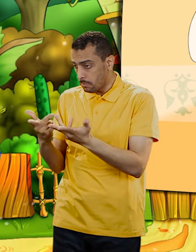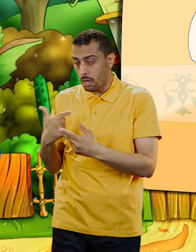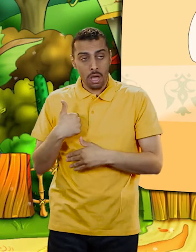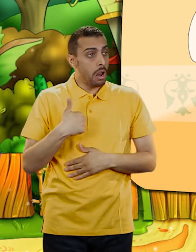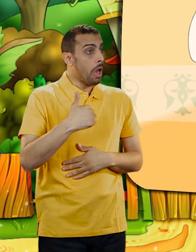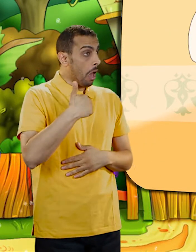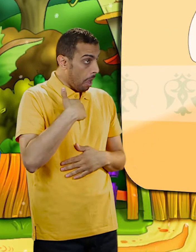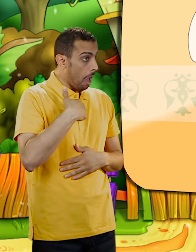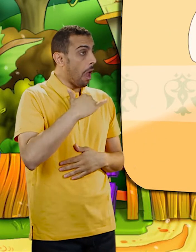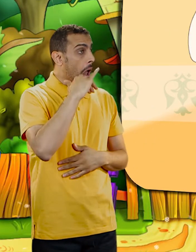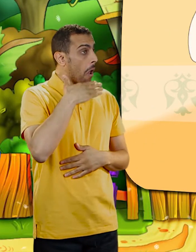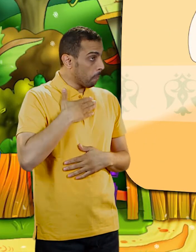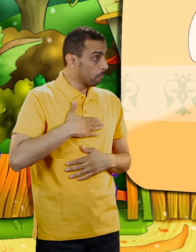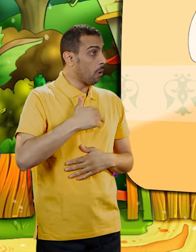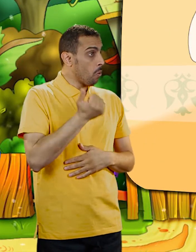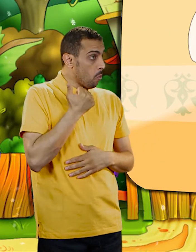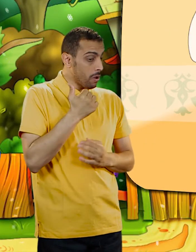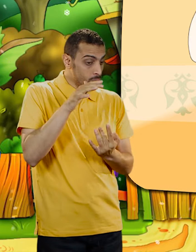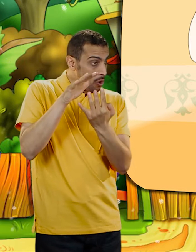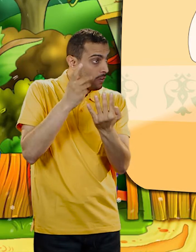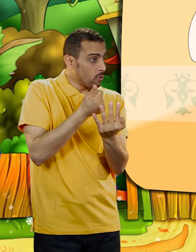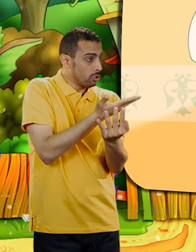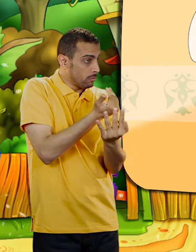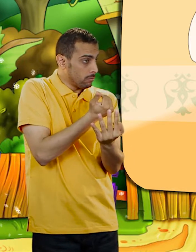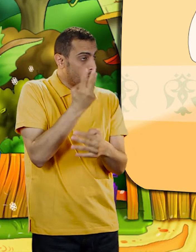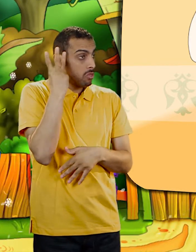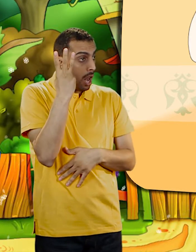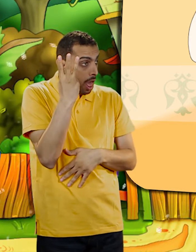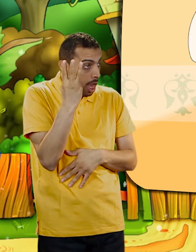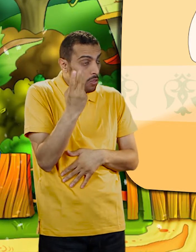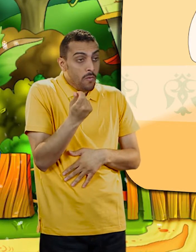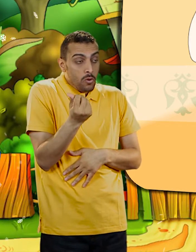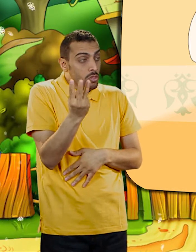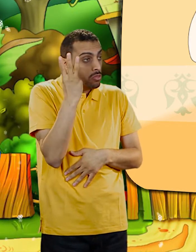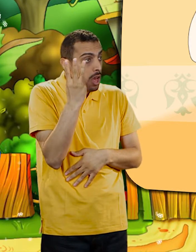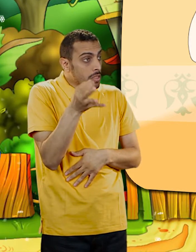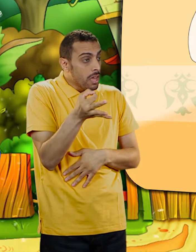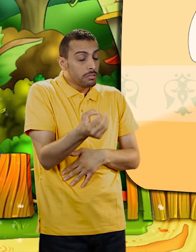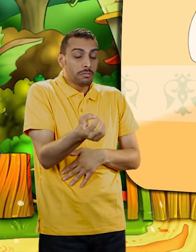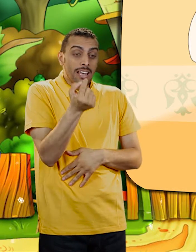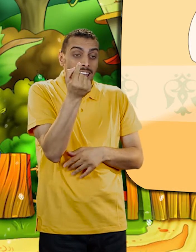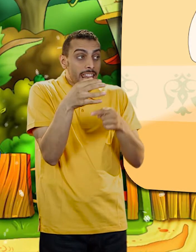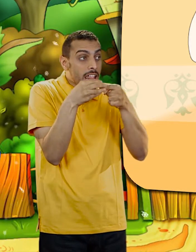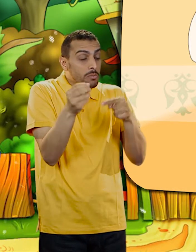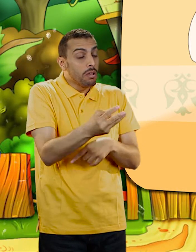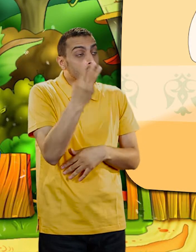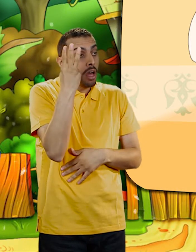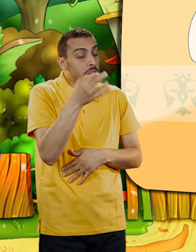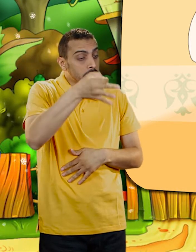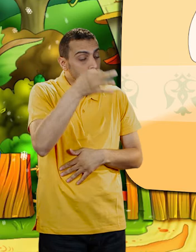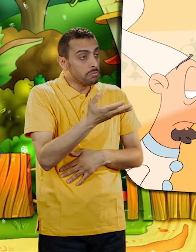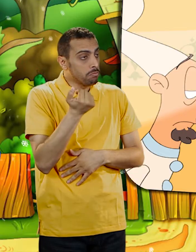أريد ثمن بخار طعامي ثلاثة دراهم لا ينقصون درهاماً